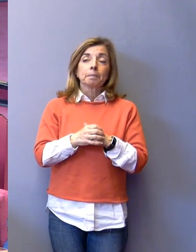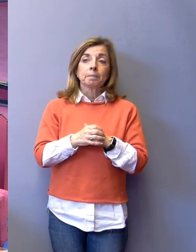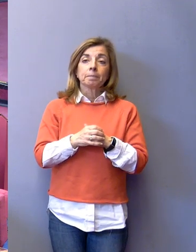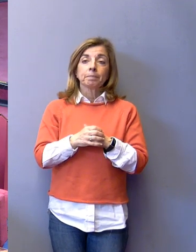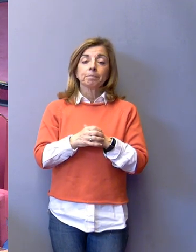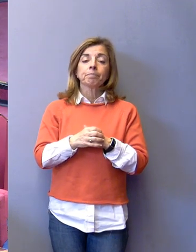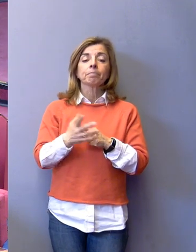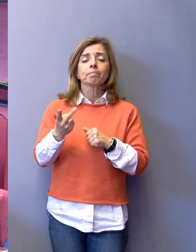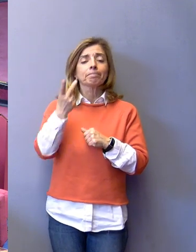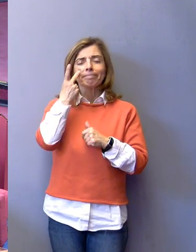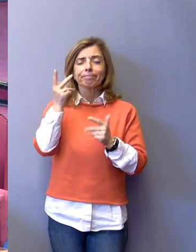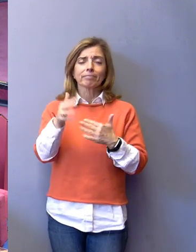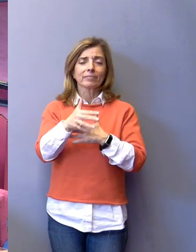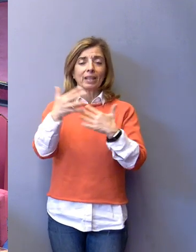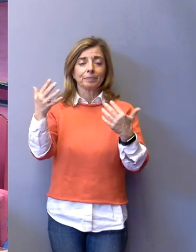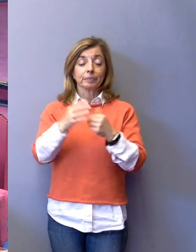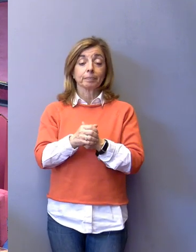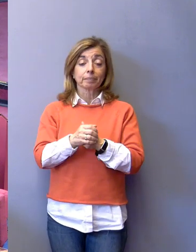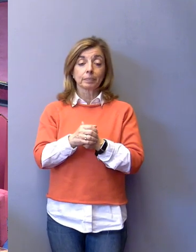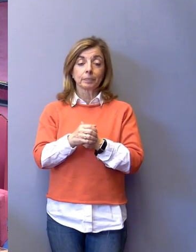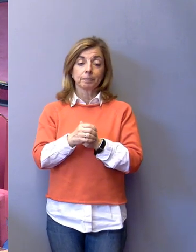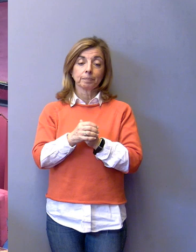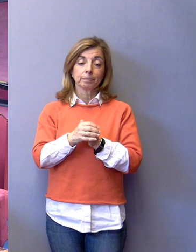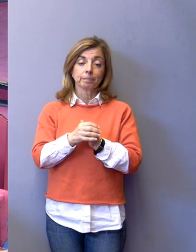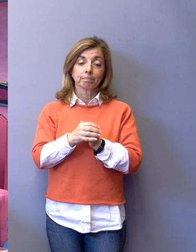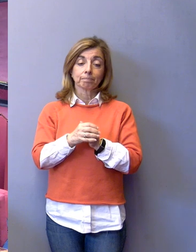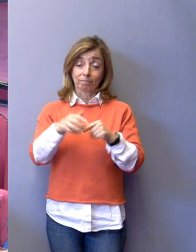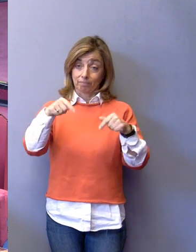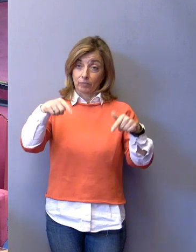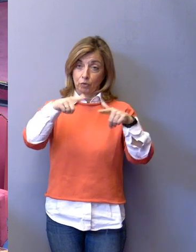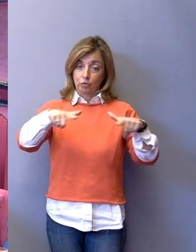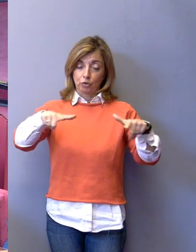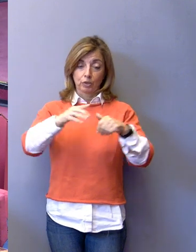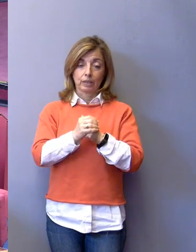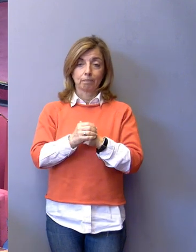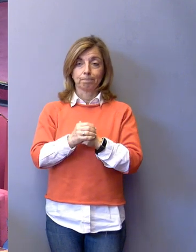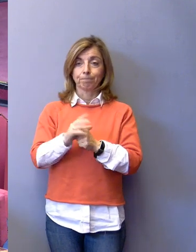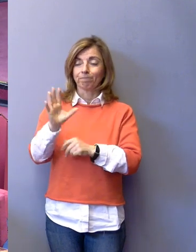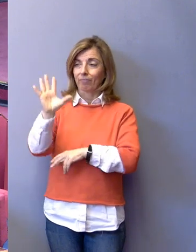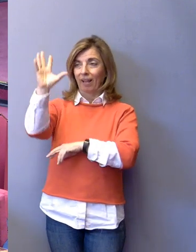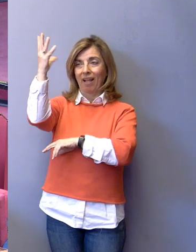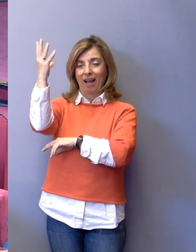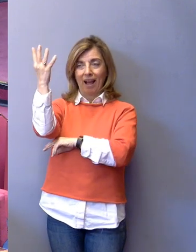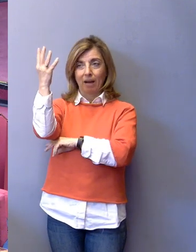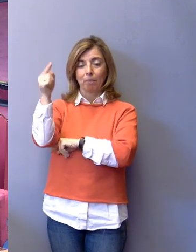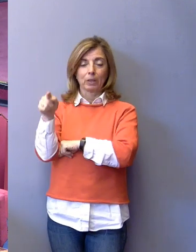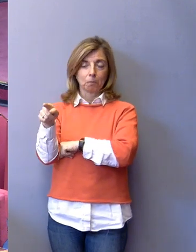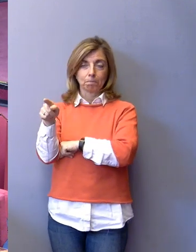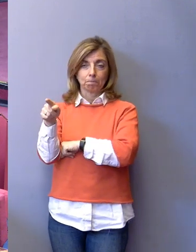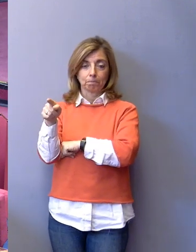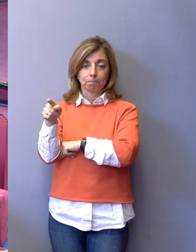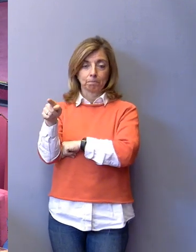l'albero oggi venga un po' in questa città concepito io per avere il numero degli alberi